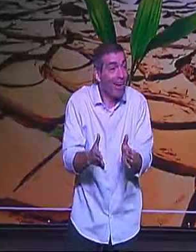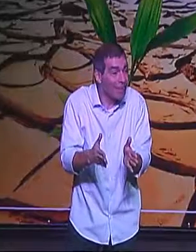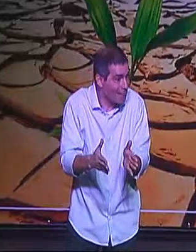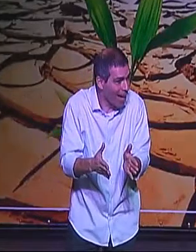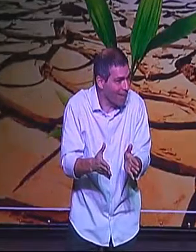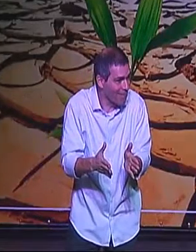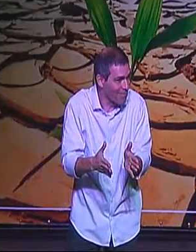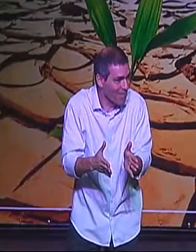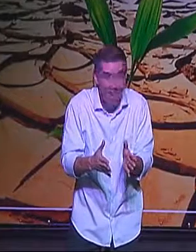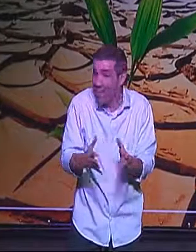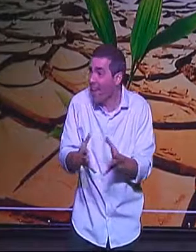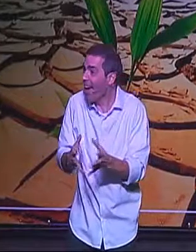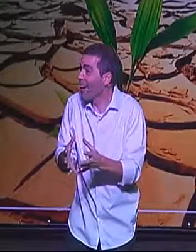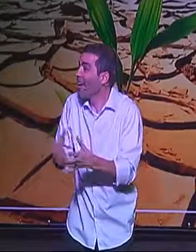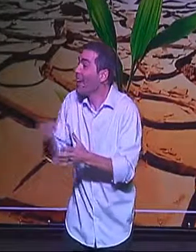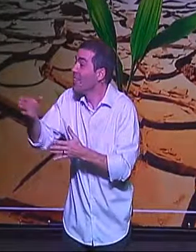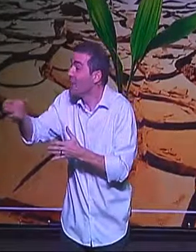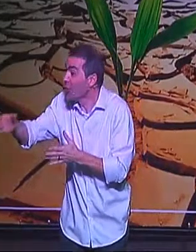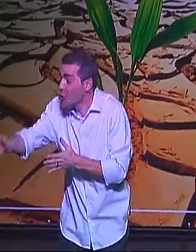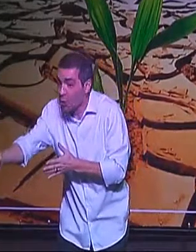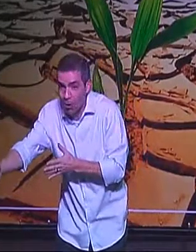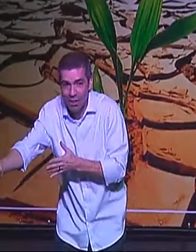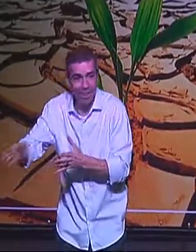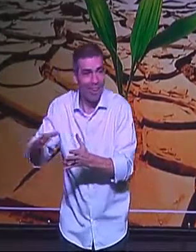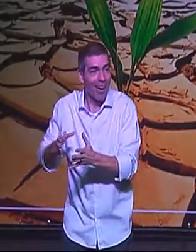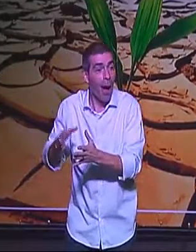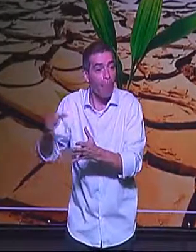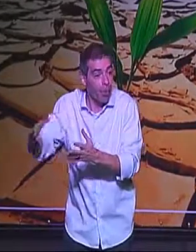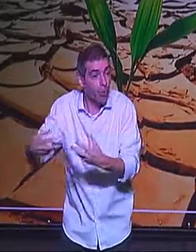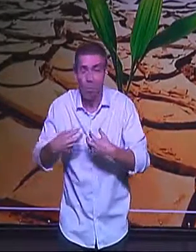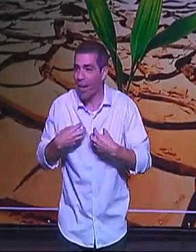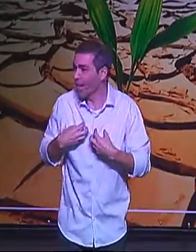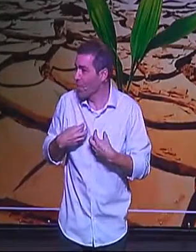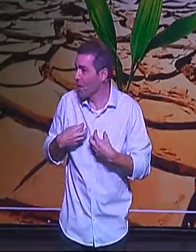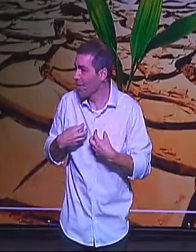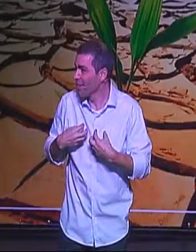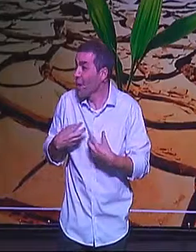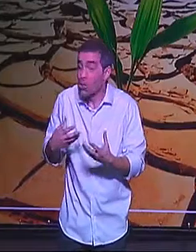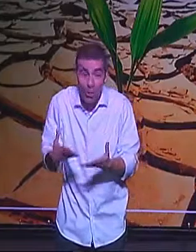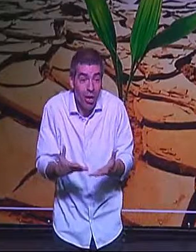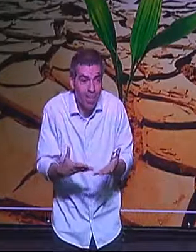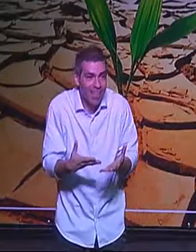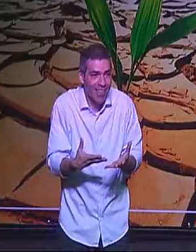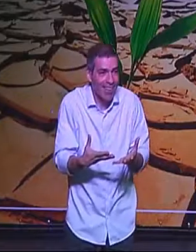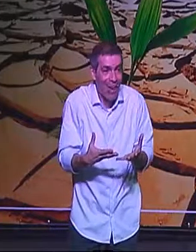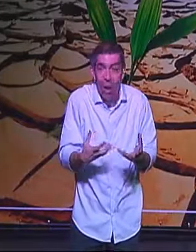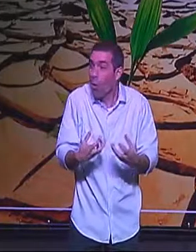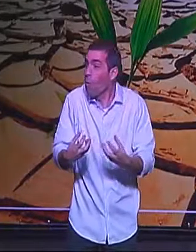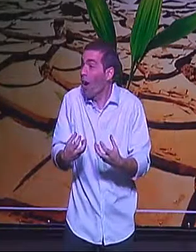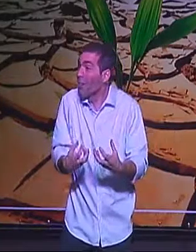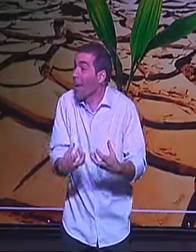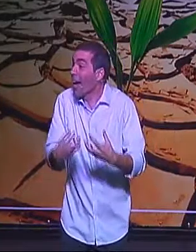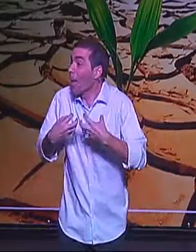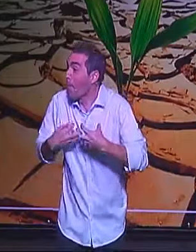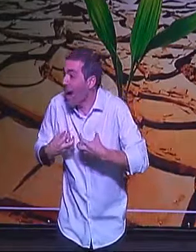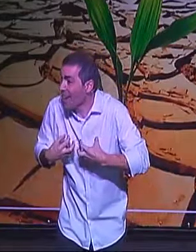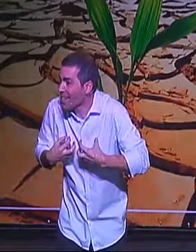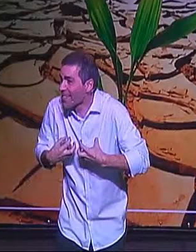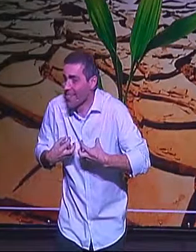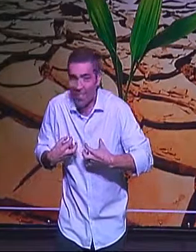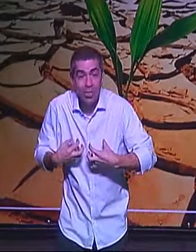é limitada e ela direciona aponta o pecado em mim só que como ela não é